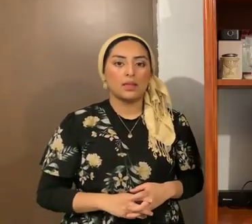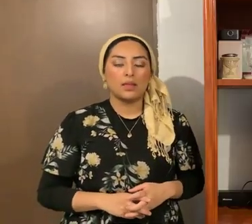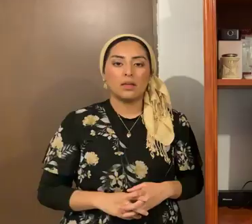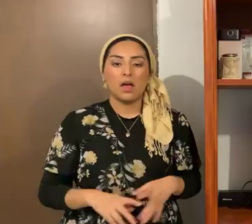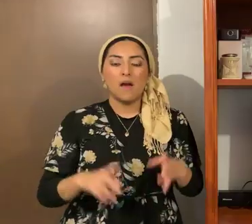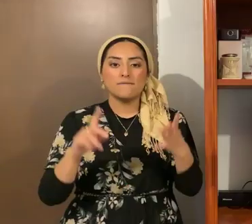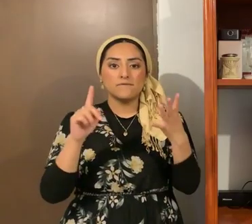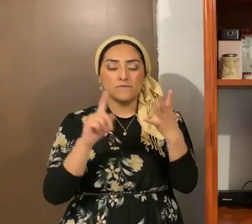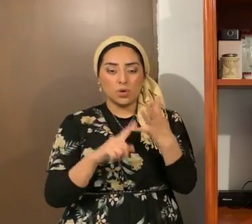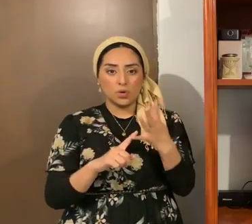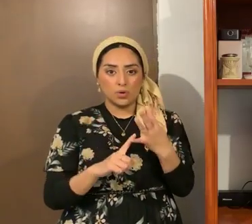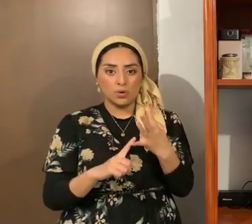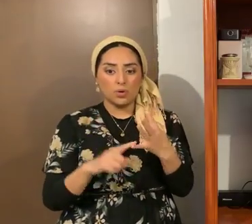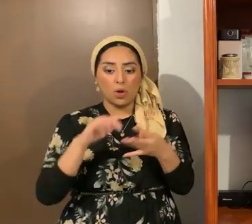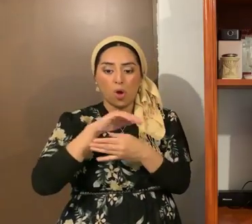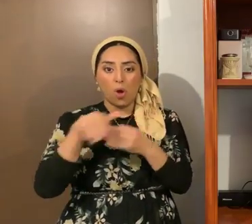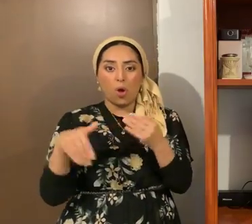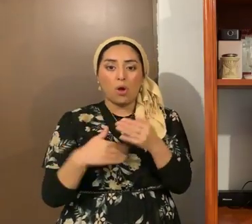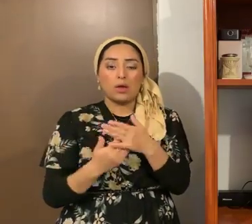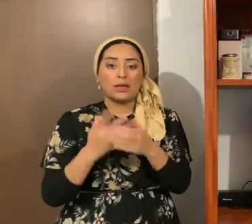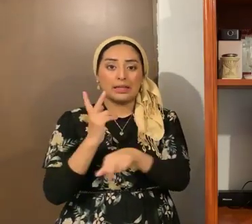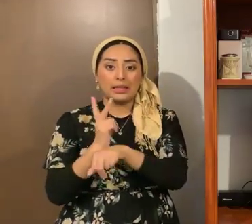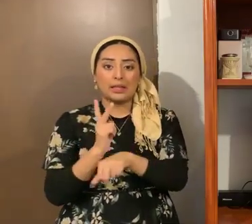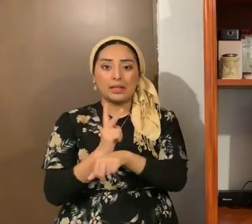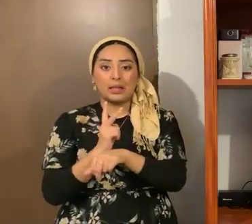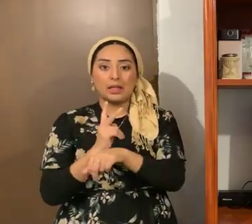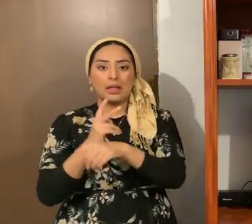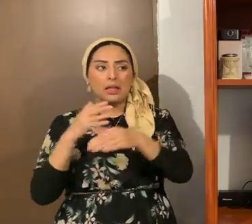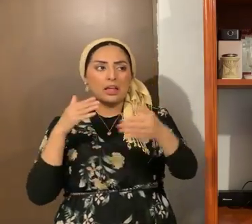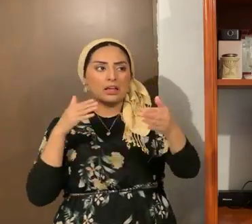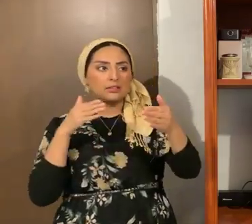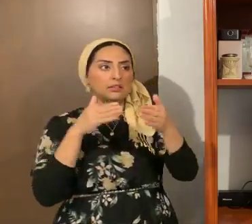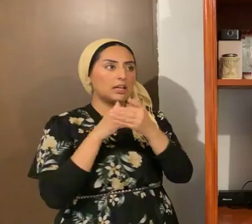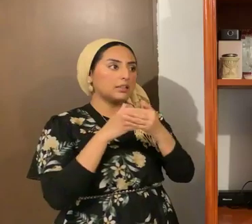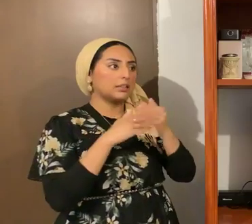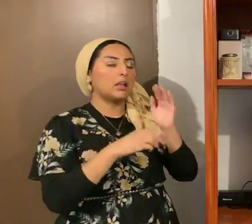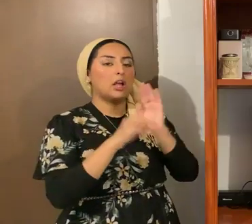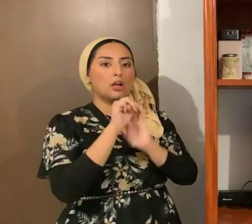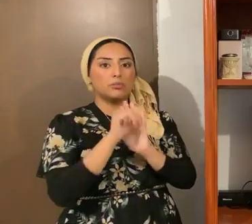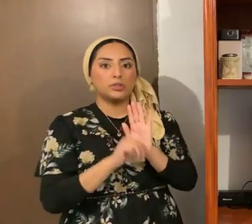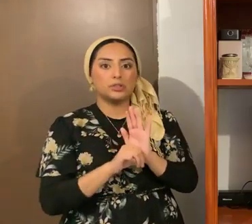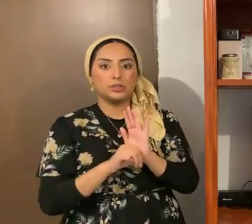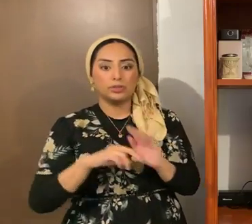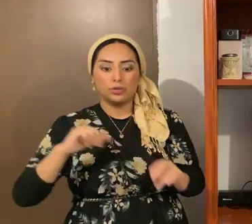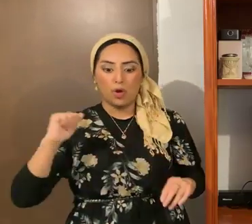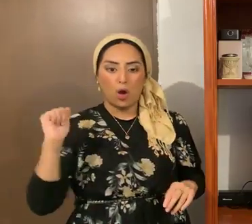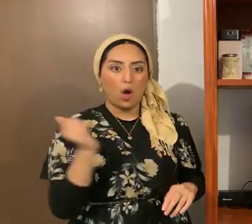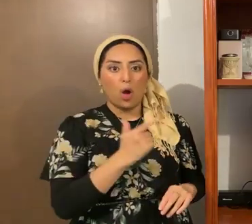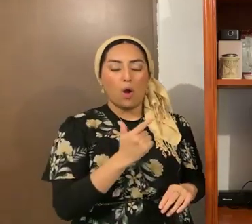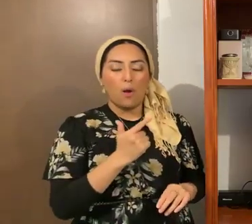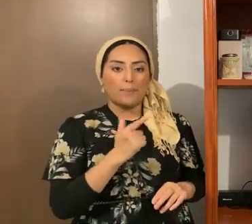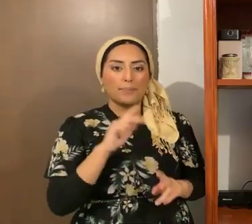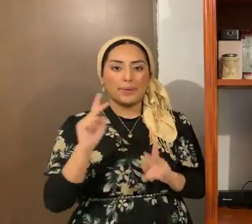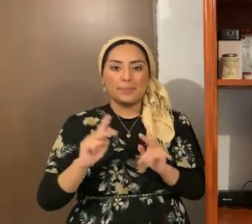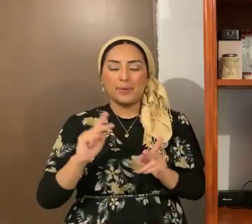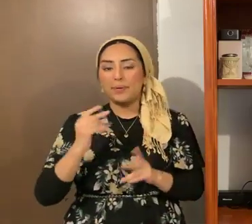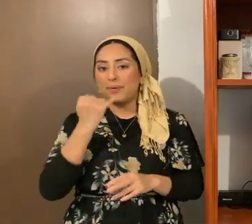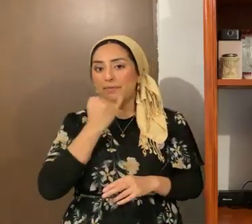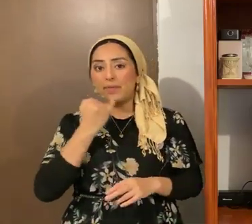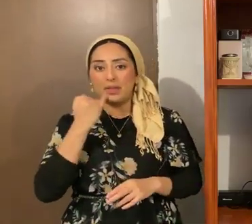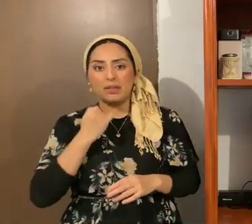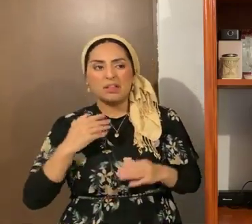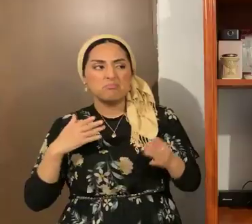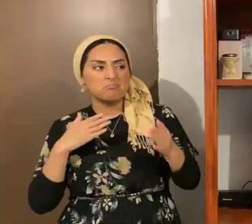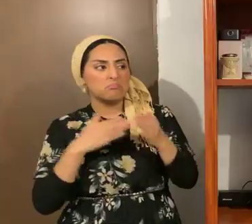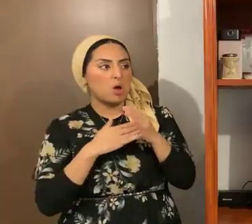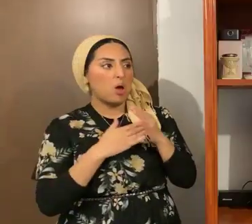Rebelión 4. Toda la quejilá en contra de Moshe. Toda, eso sí subráyalo. Nada más algunos. Toda la